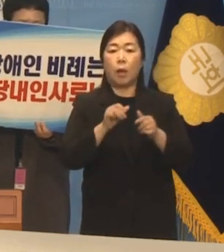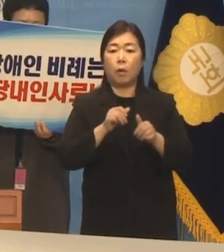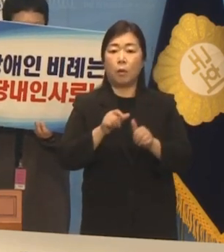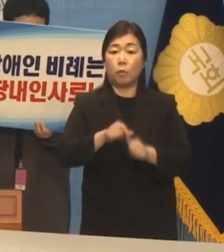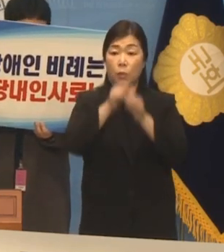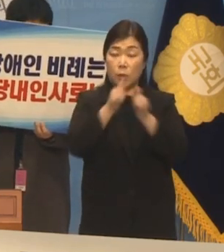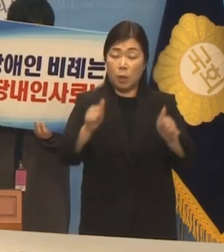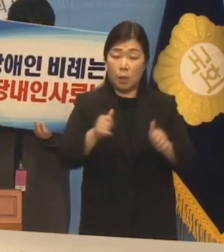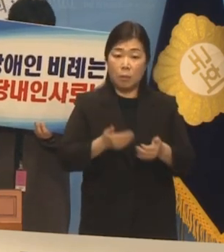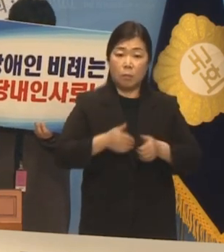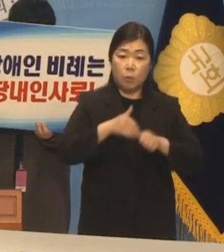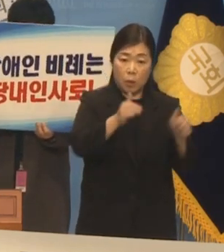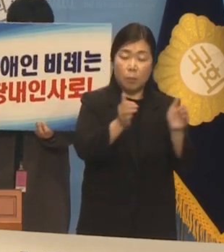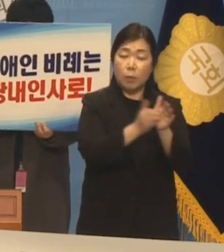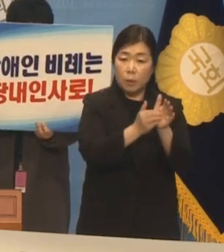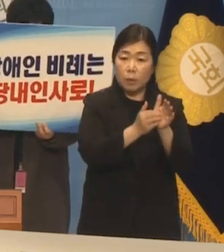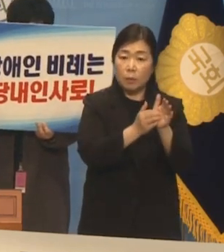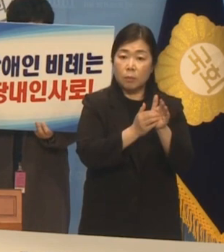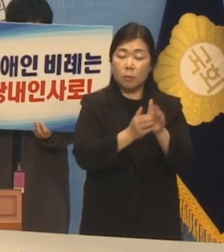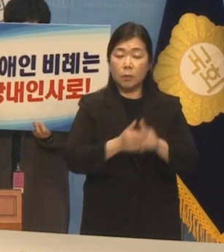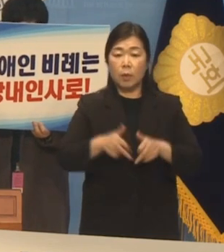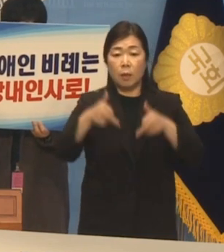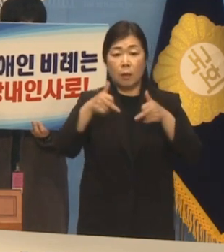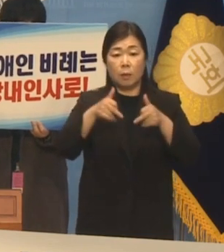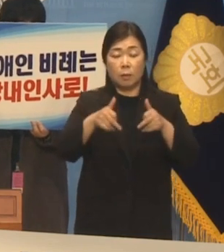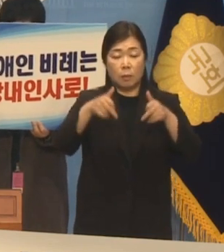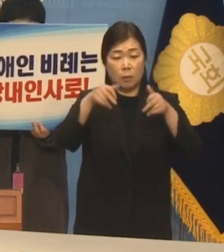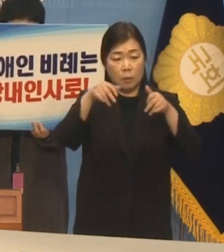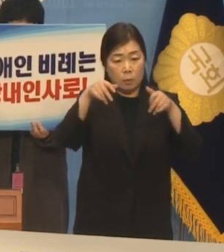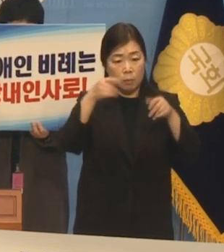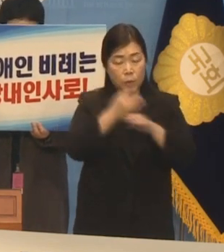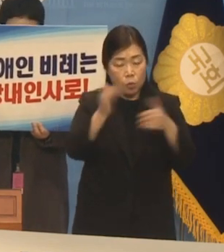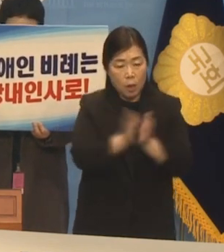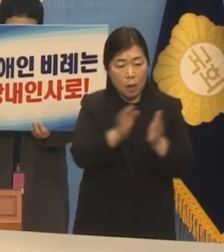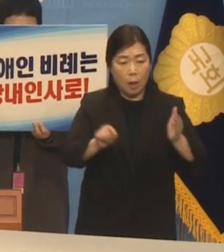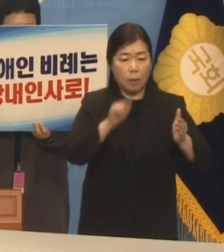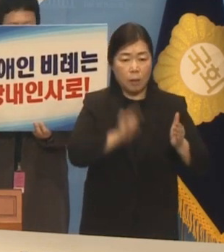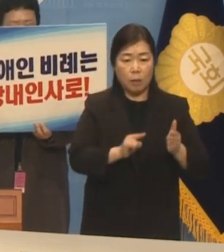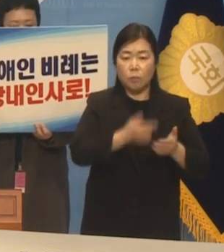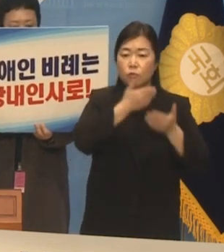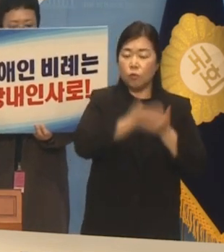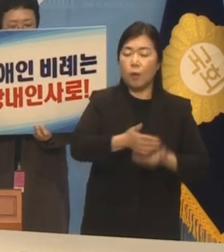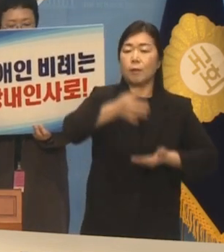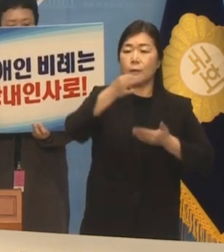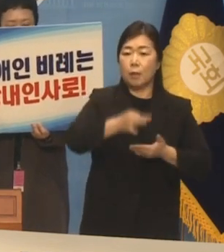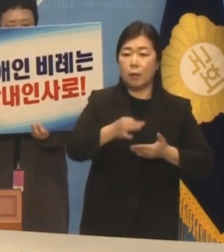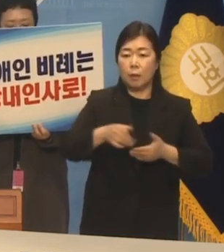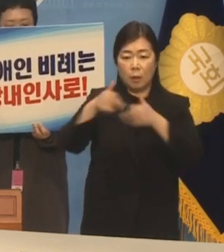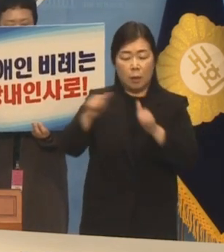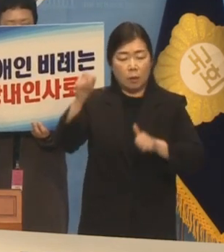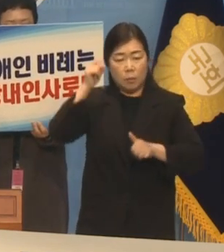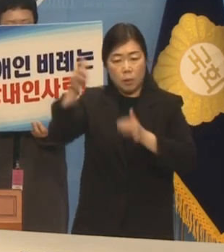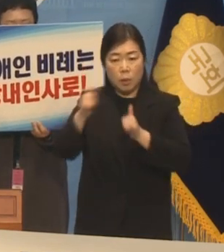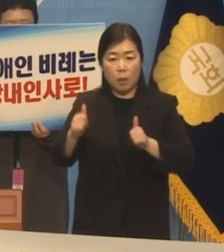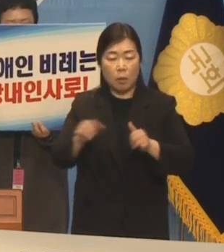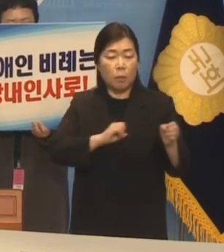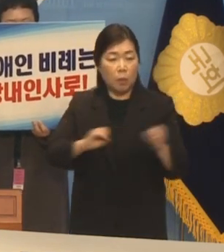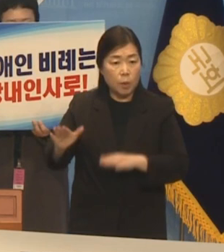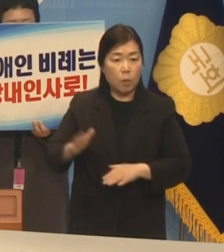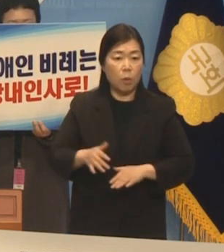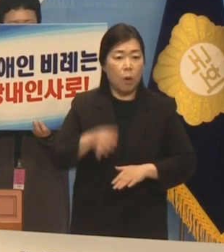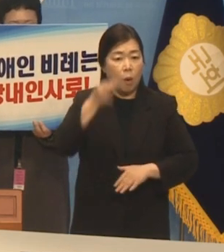선정해 왔습니다 당 주요한 자산인 당 인 인재를 외면한 채 보여주기